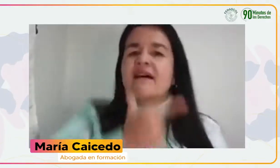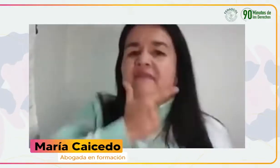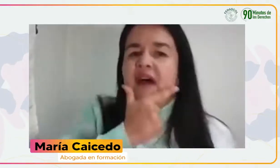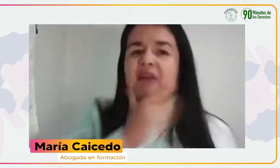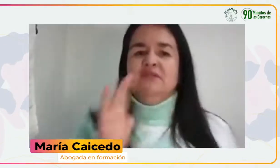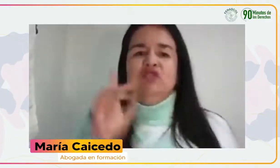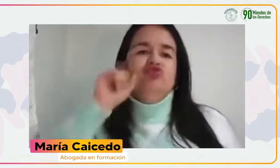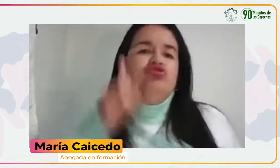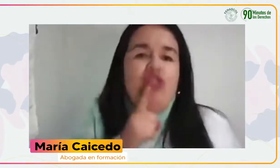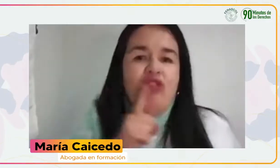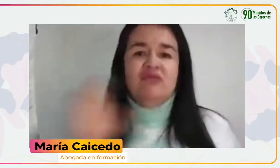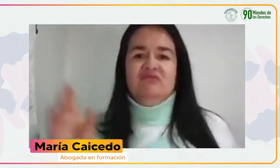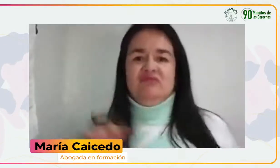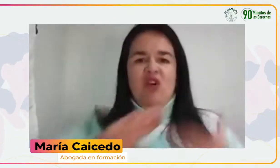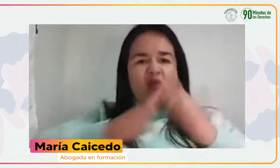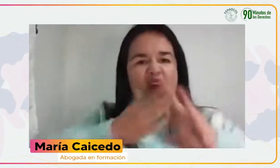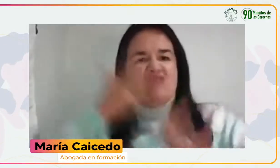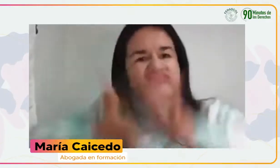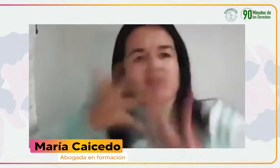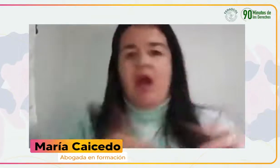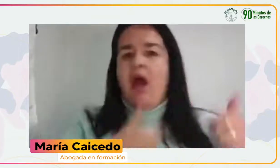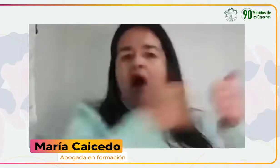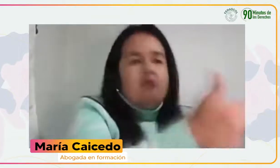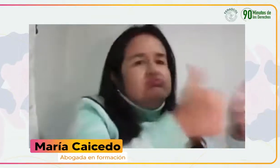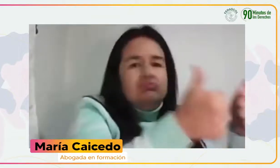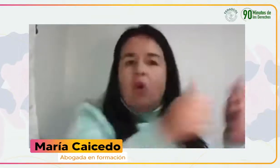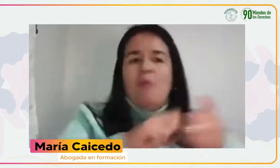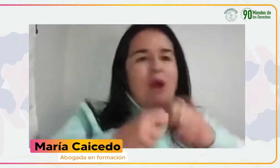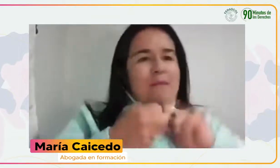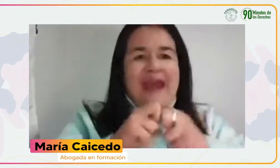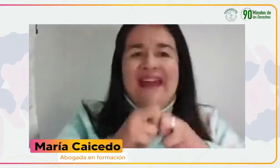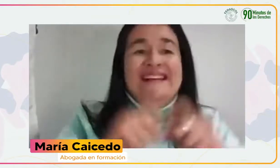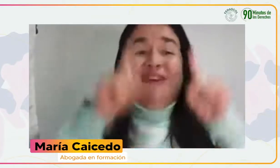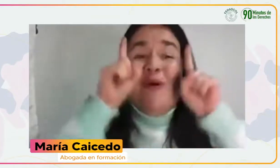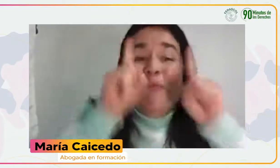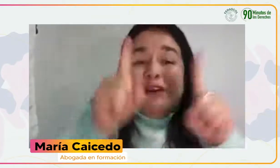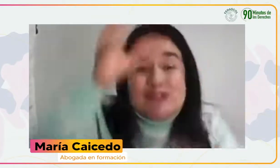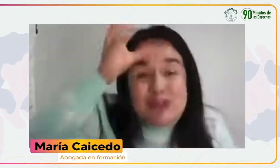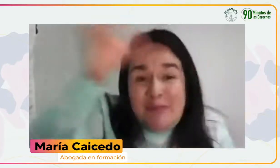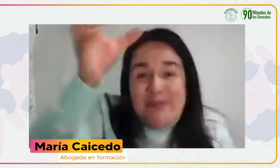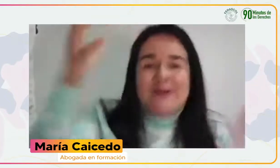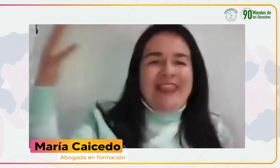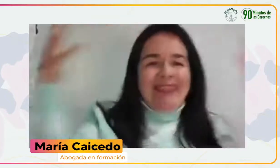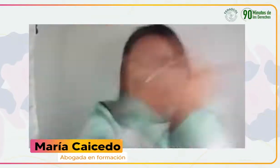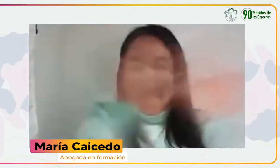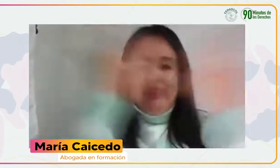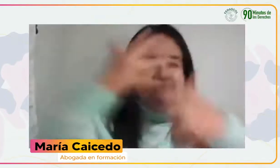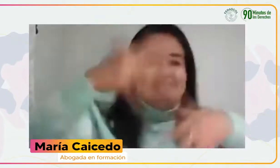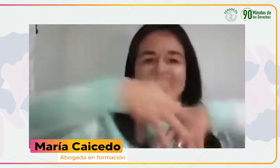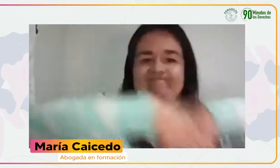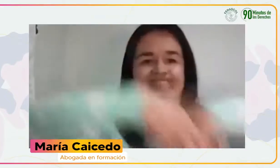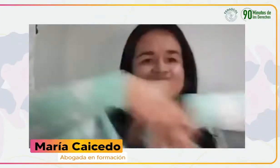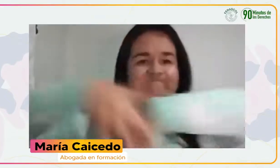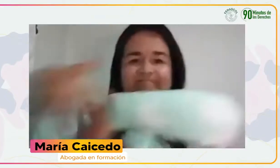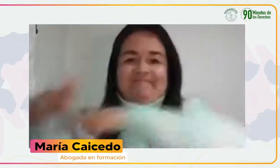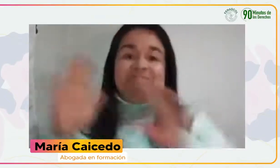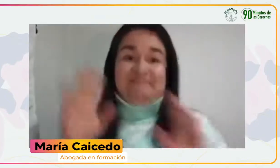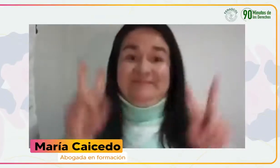están realmente agrupadas, a las mujeres lesbianas, y está perfecto, a las chicas sordas, pero el concepto